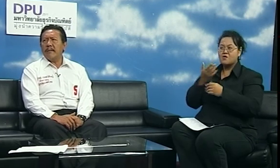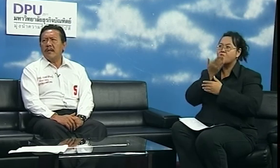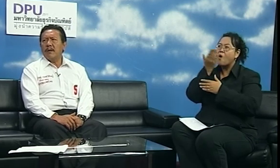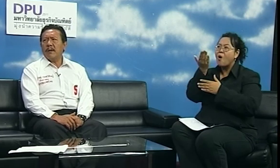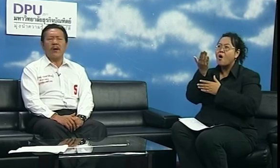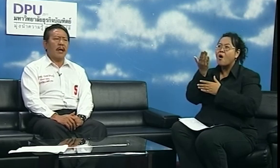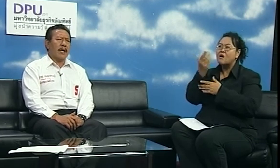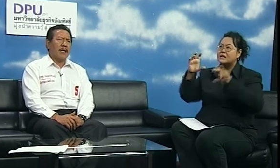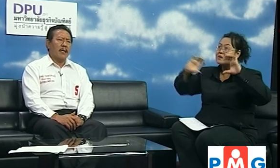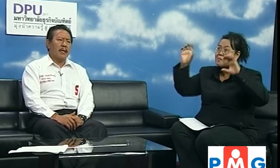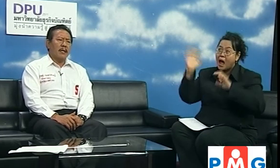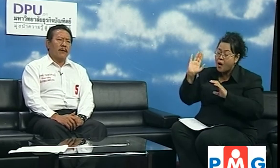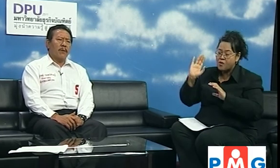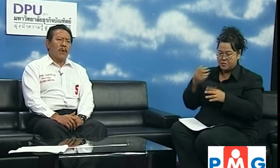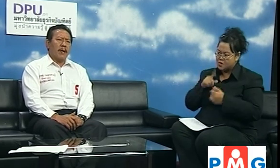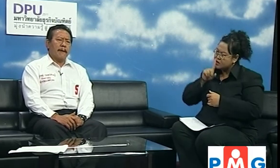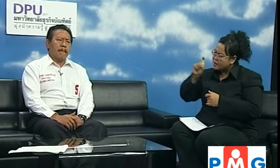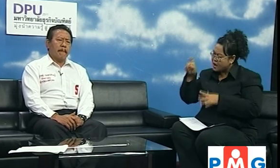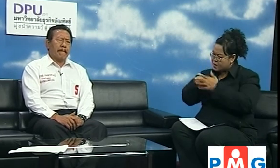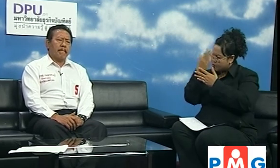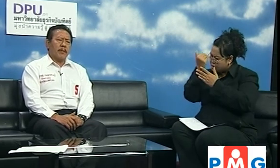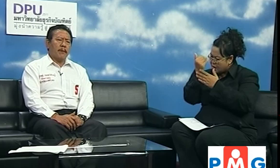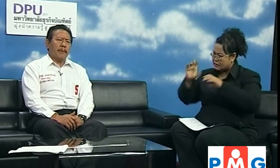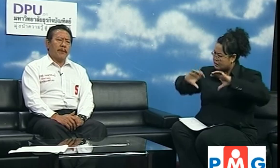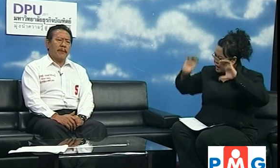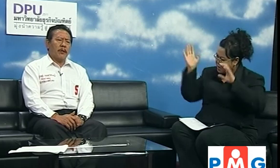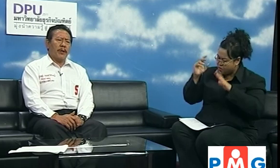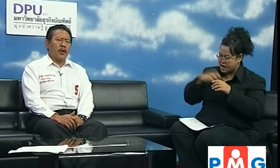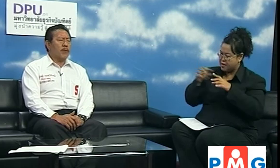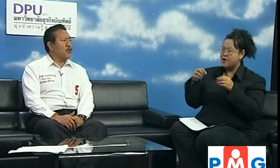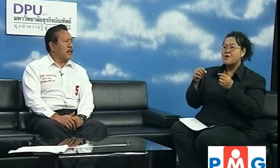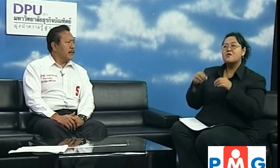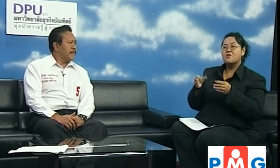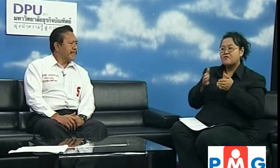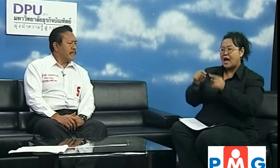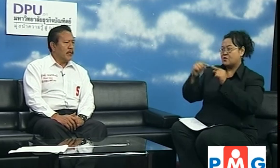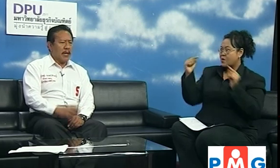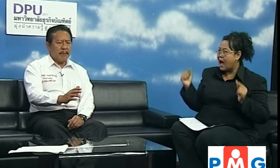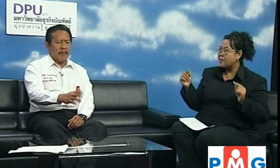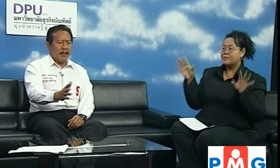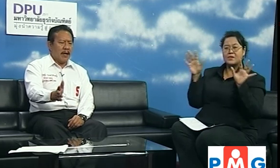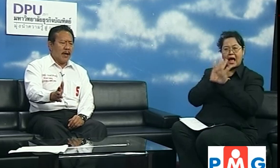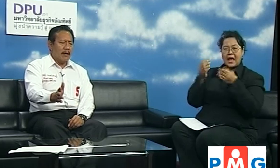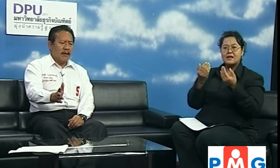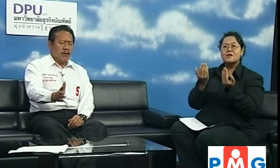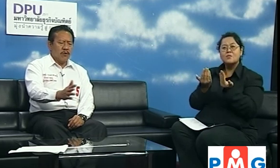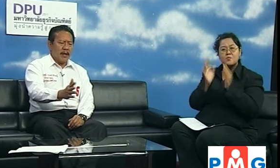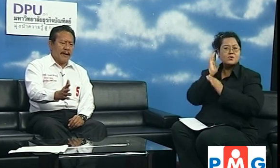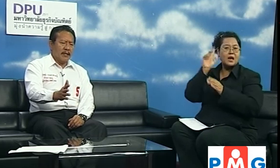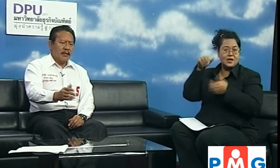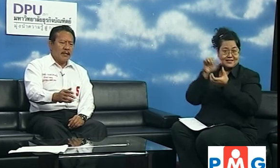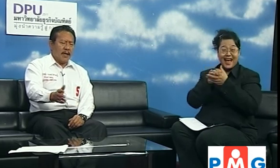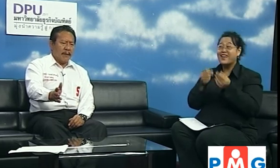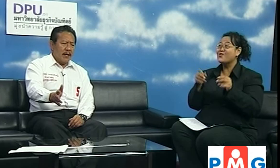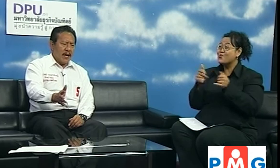เคาก็ถามวาเพราะอะไรผมบอกว่ามันตบเสมือนคนใคราวครัวสามีภรรัยาอยู่ด้วย